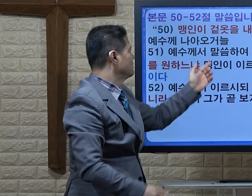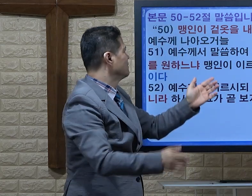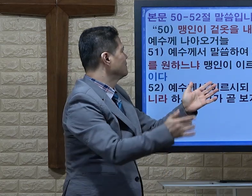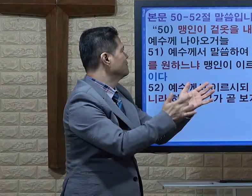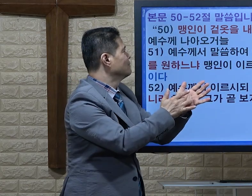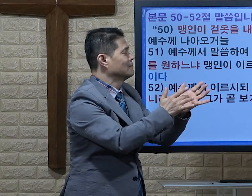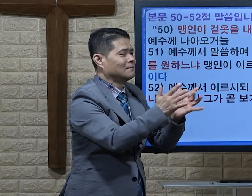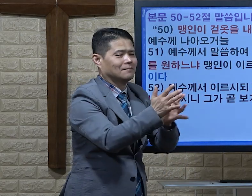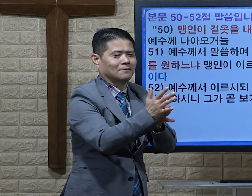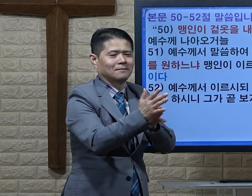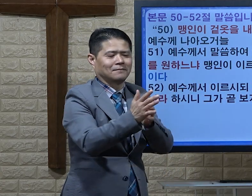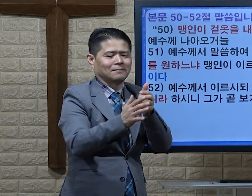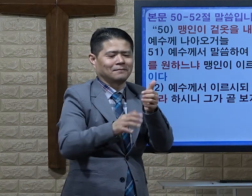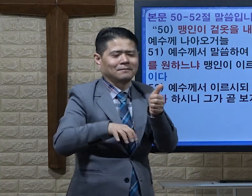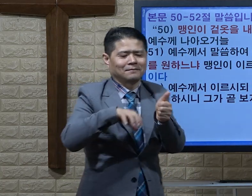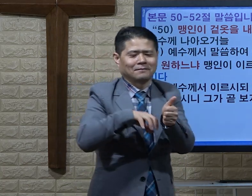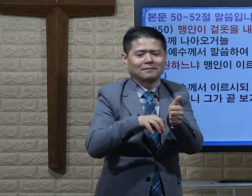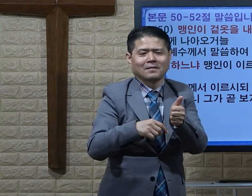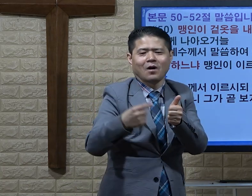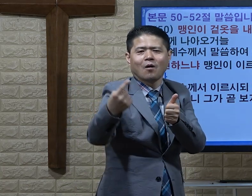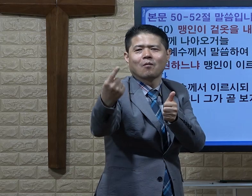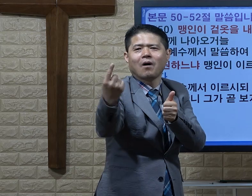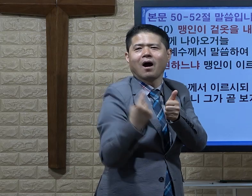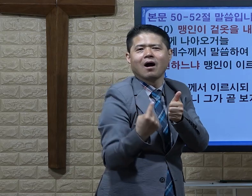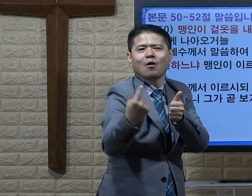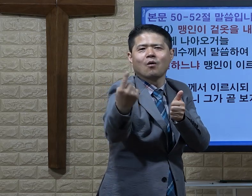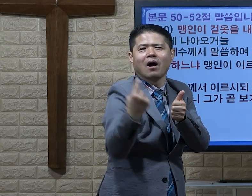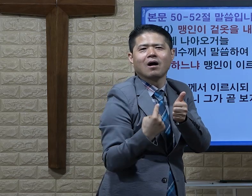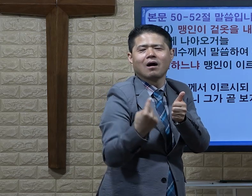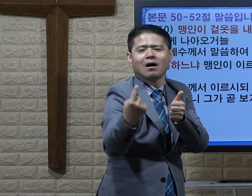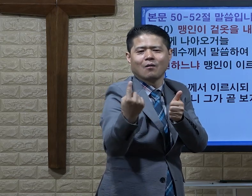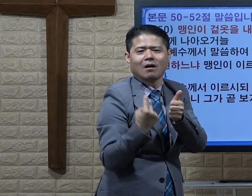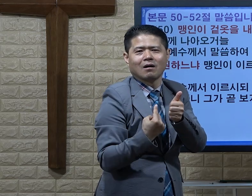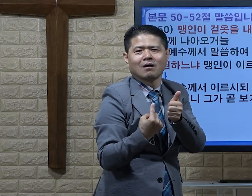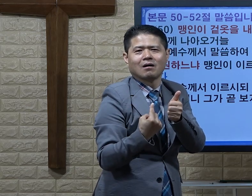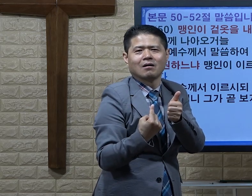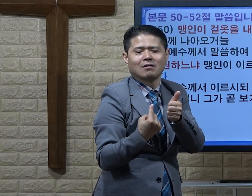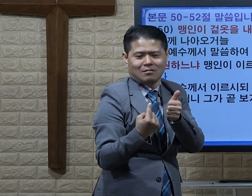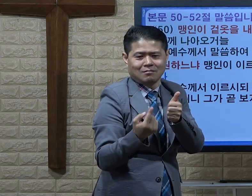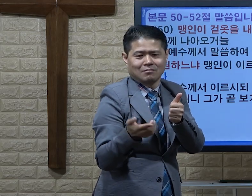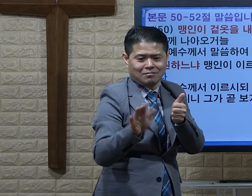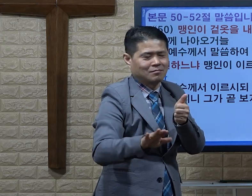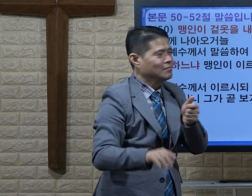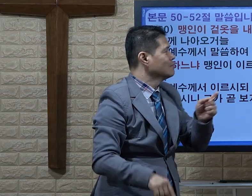일어나 예수께 나아오거늘 본문 말씀입니다.